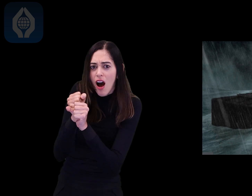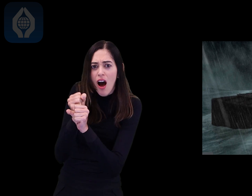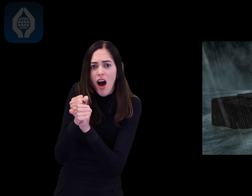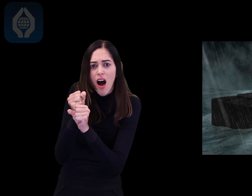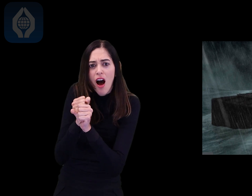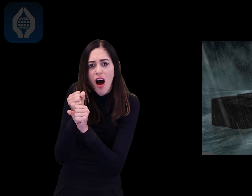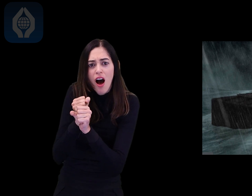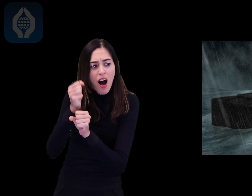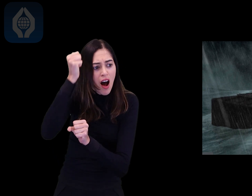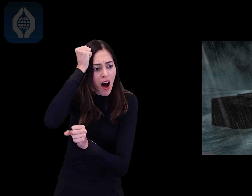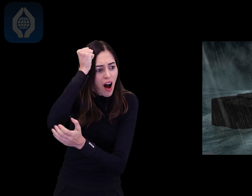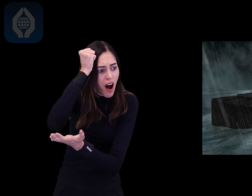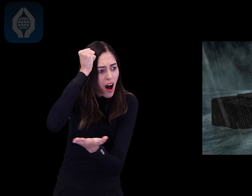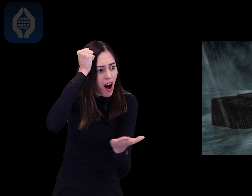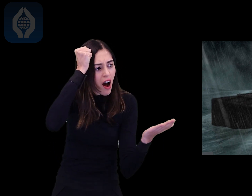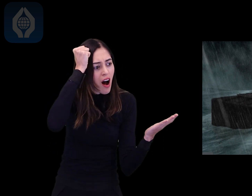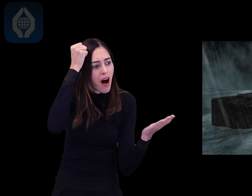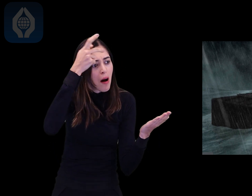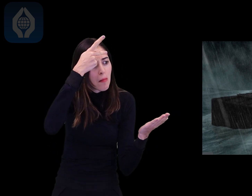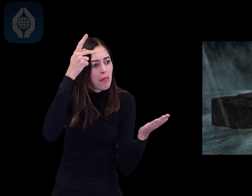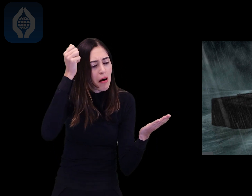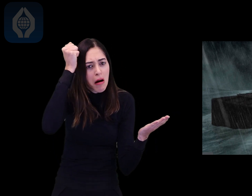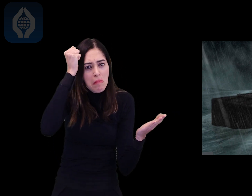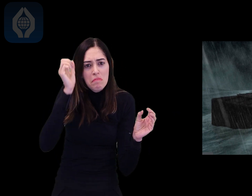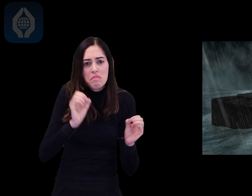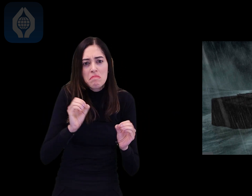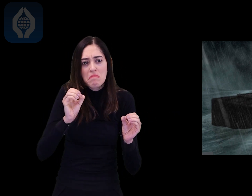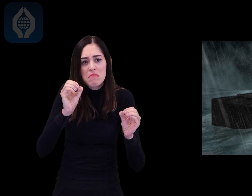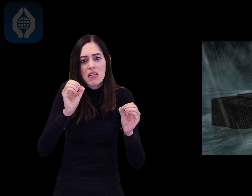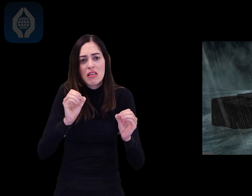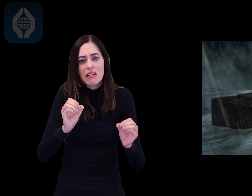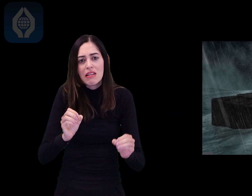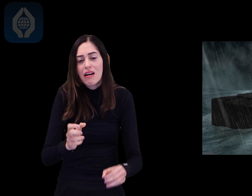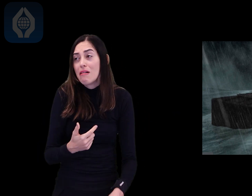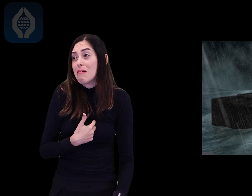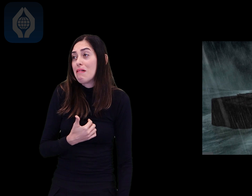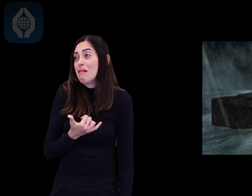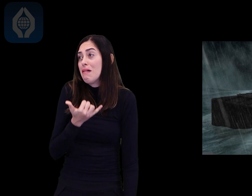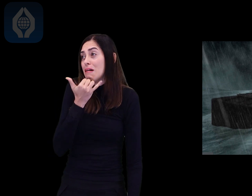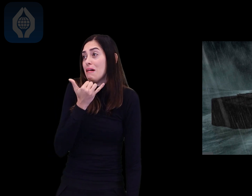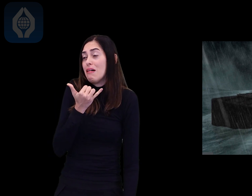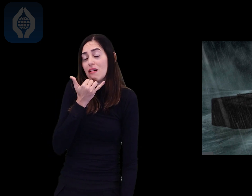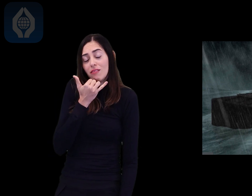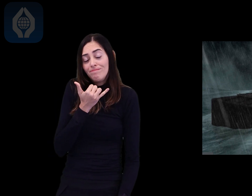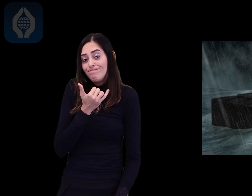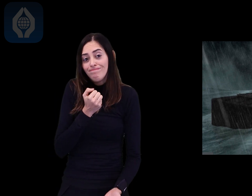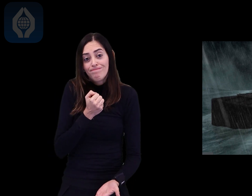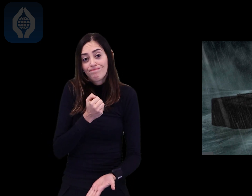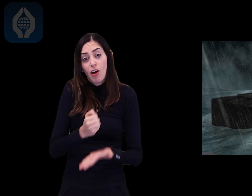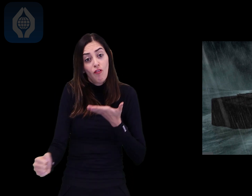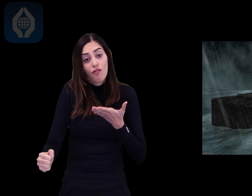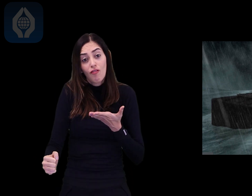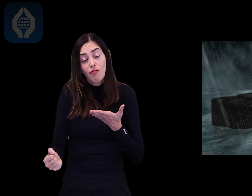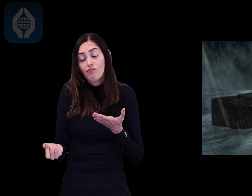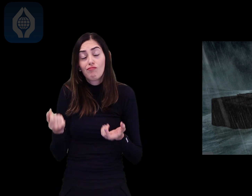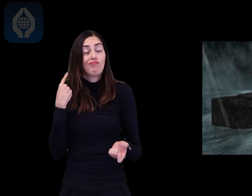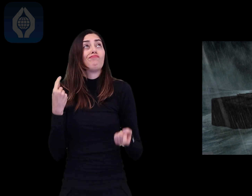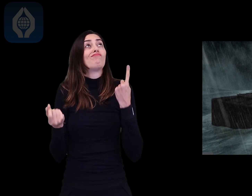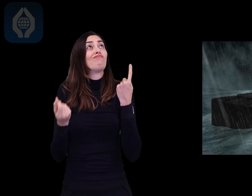caminhos. Eles não tinham desculpas para seus pecados. Simplesmente recusaram dar ouvidos a Deus,